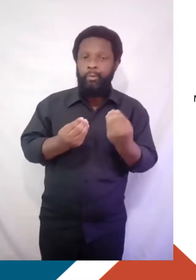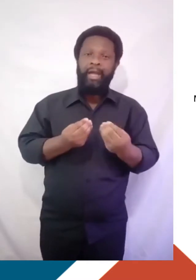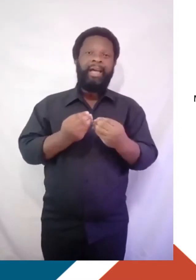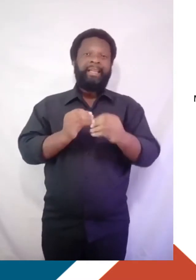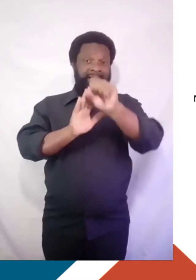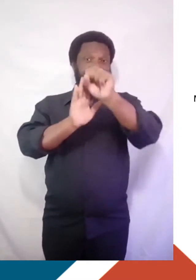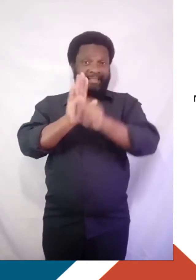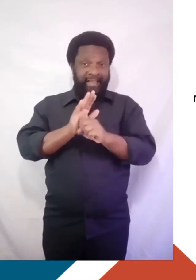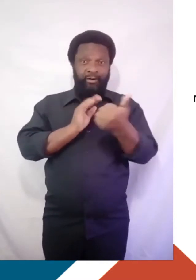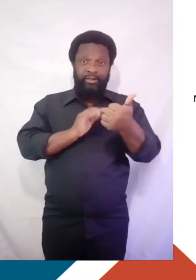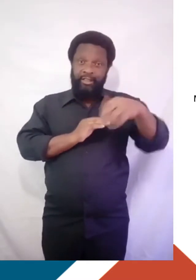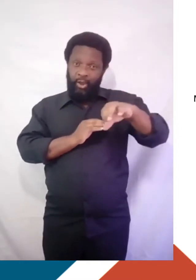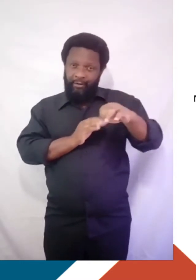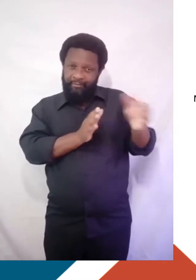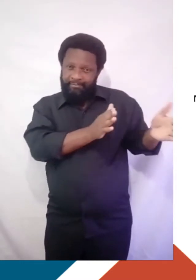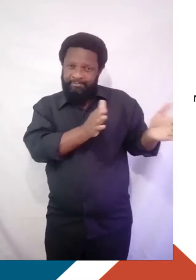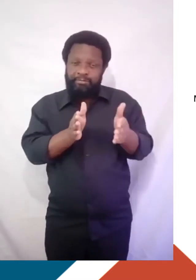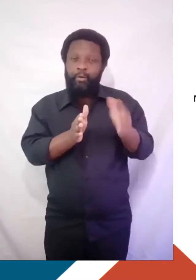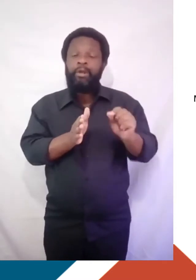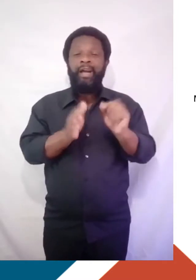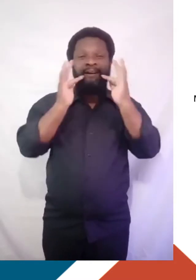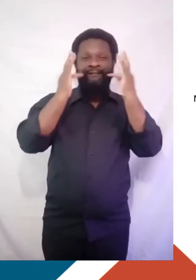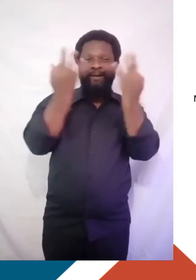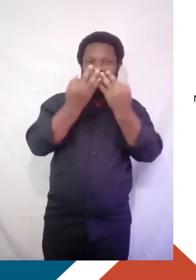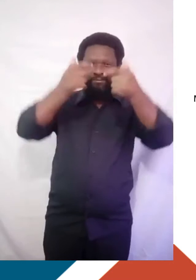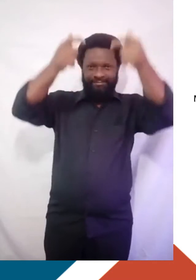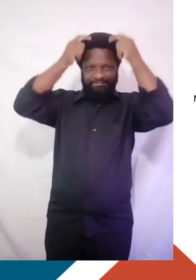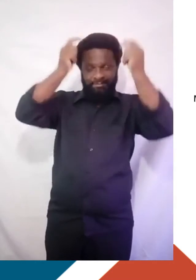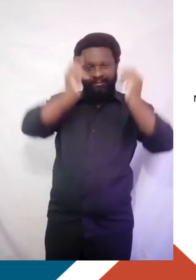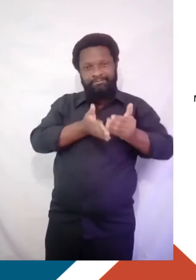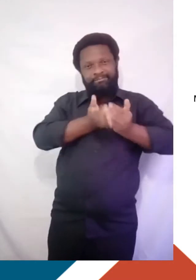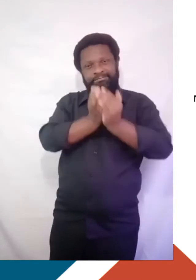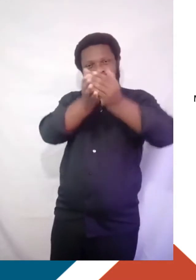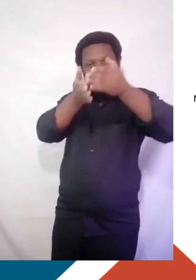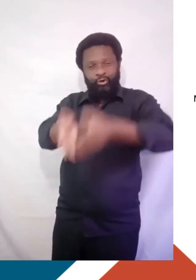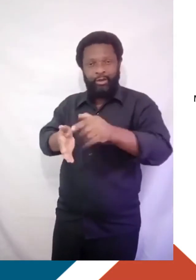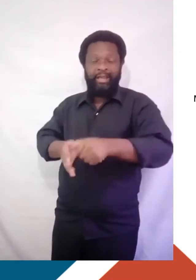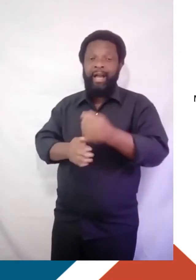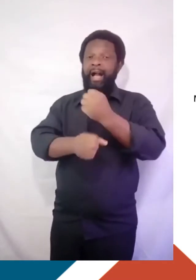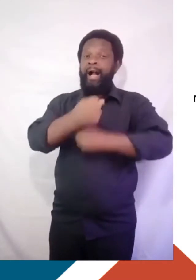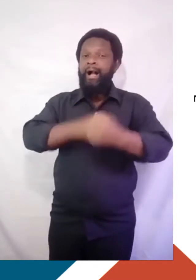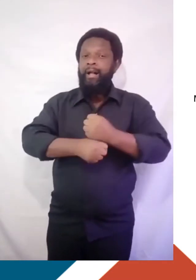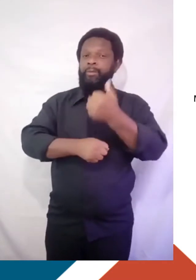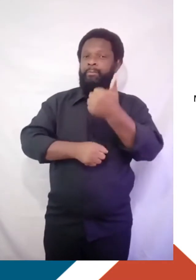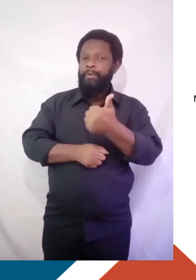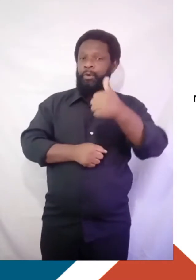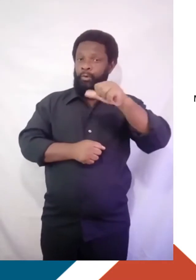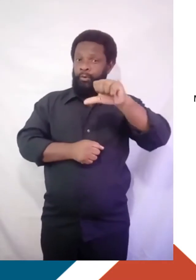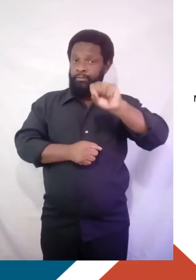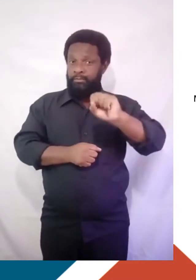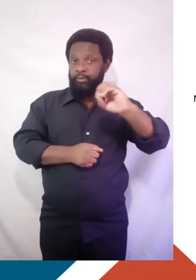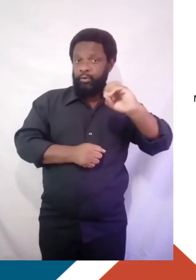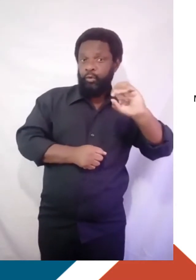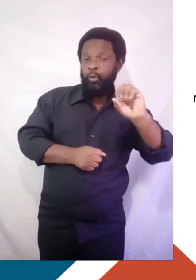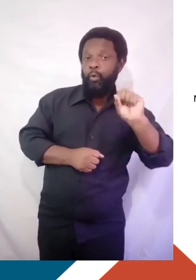na primeira metade do século XIX, com a vinda da família real em 1808, o que possibilitou a